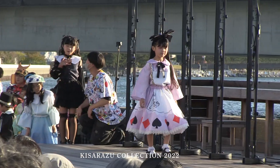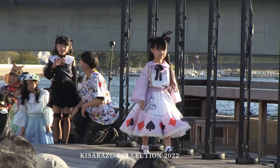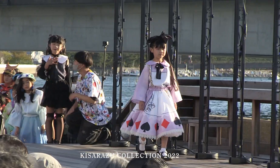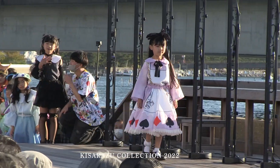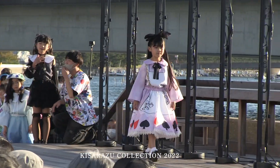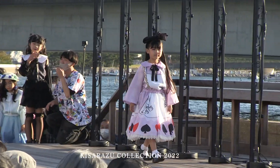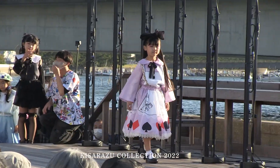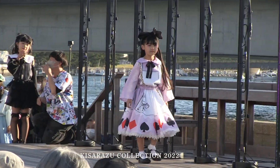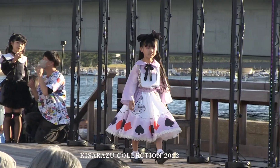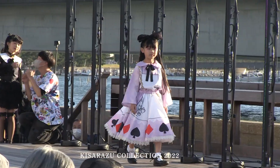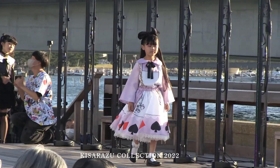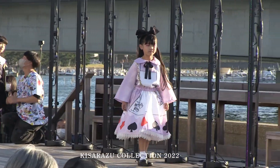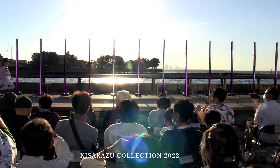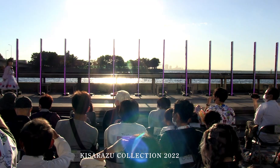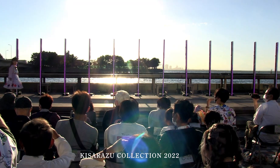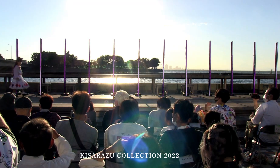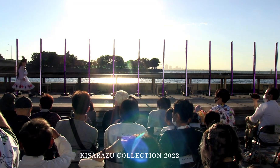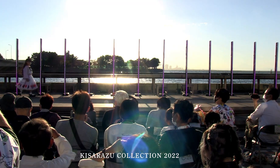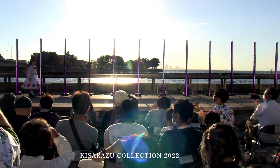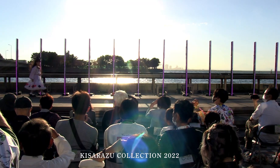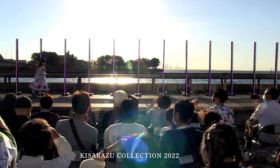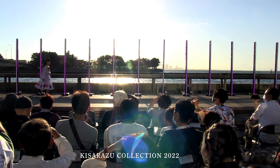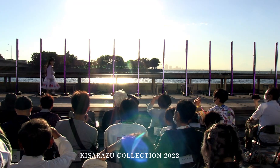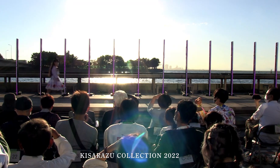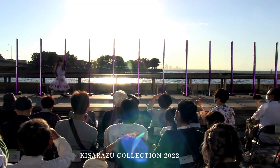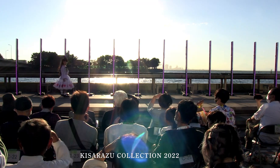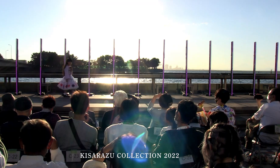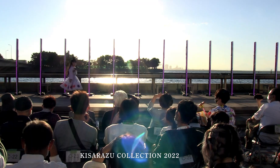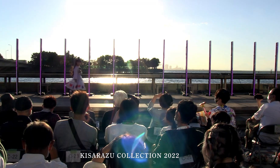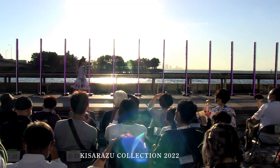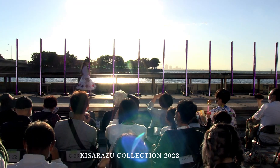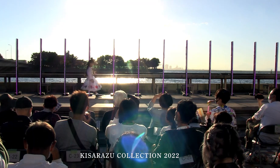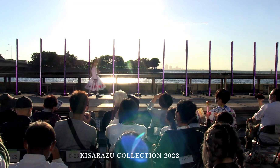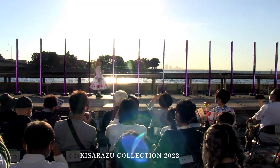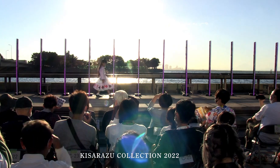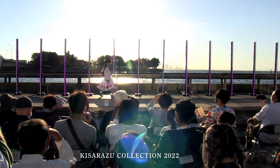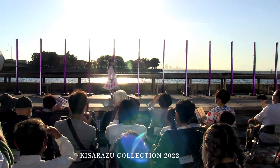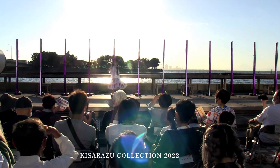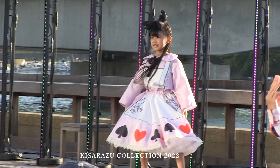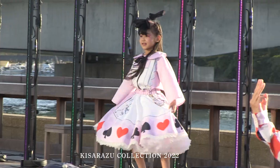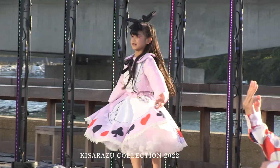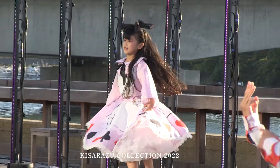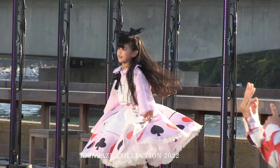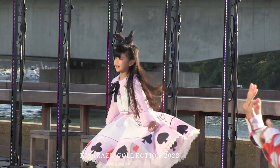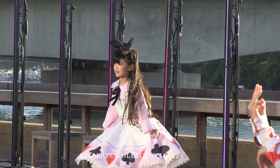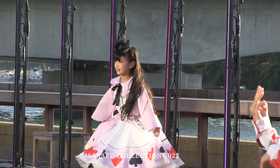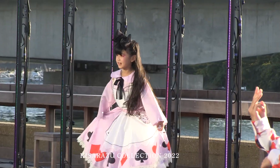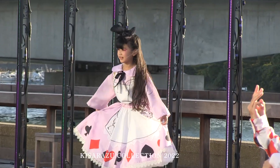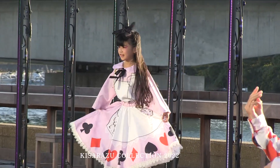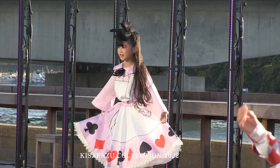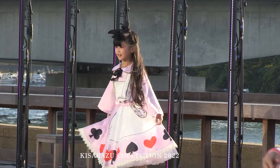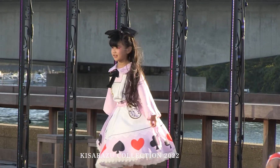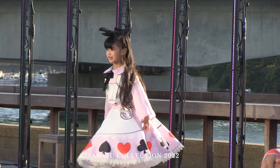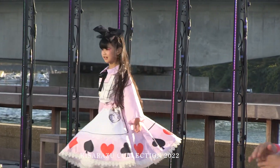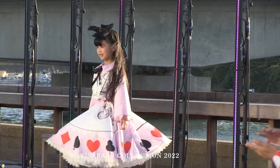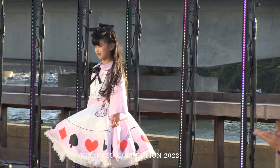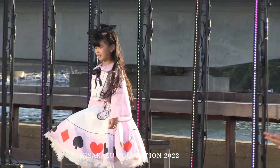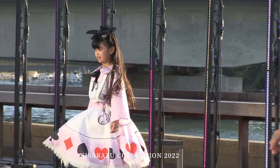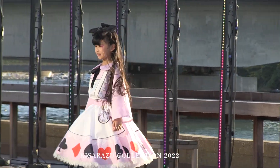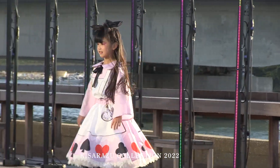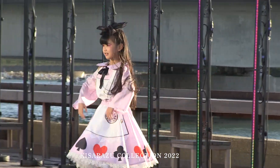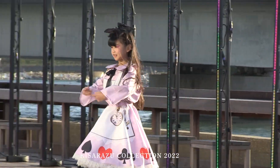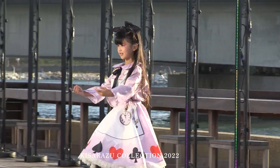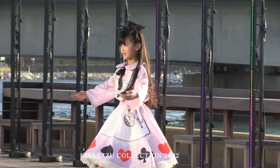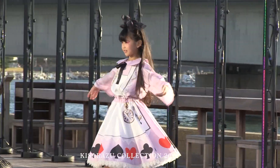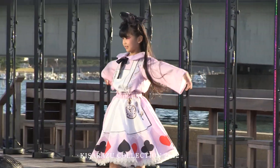片山冬ちゃん、清見台小学校2年生。ファッションショーに関わるみんな